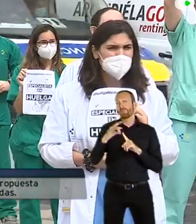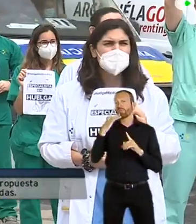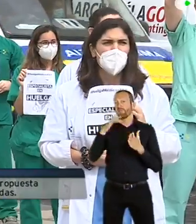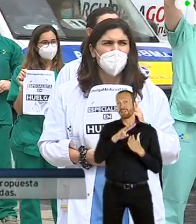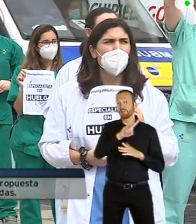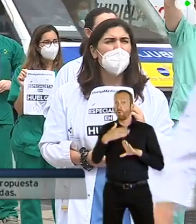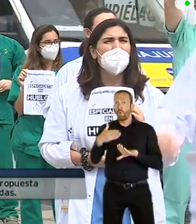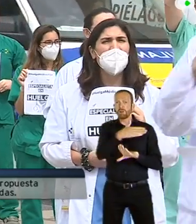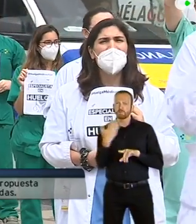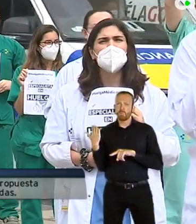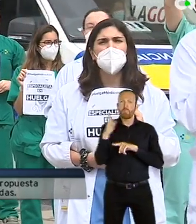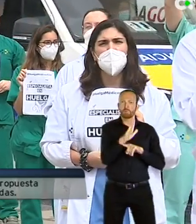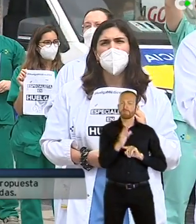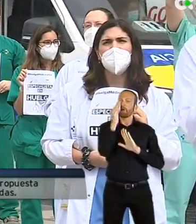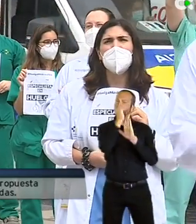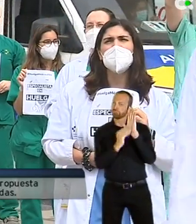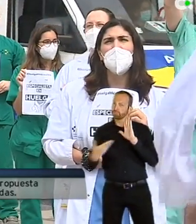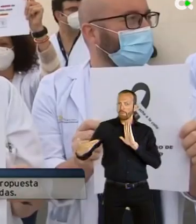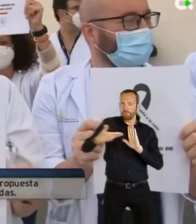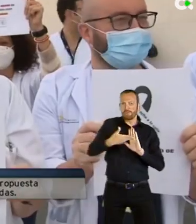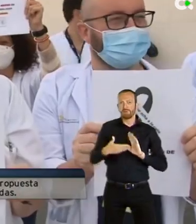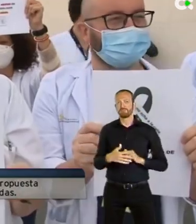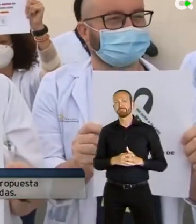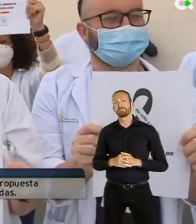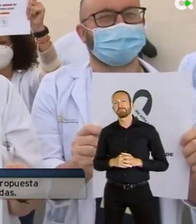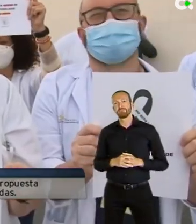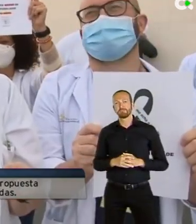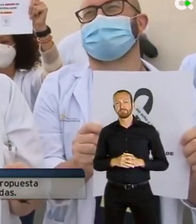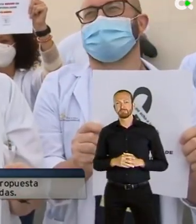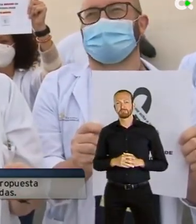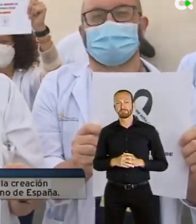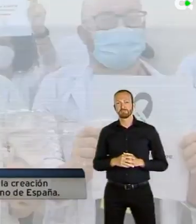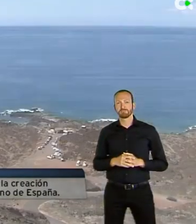mayo una propuesta que recoja sus demandas.